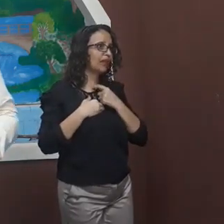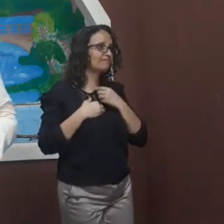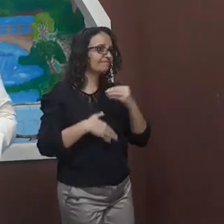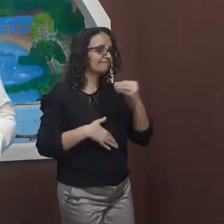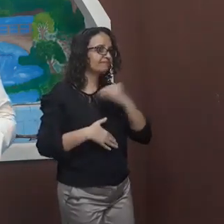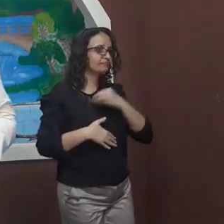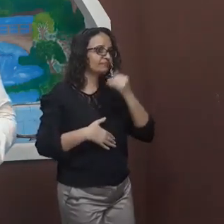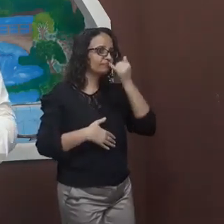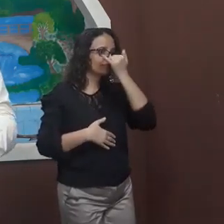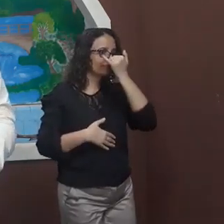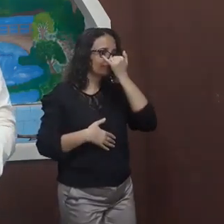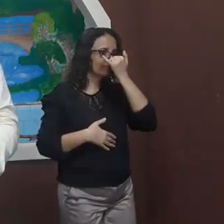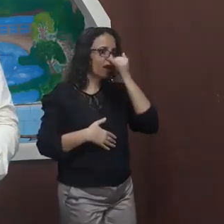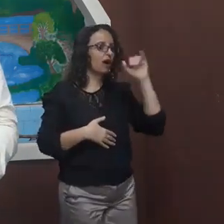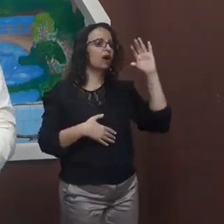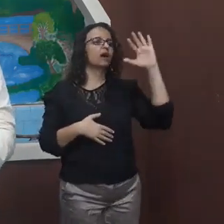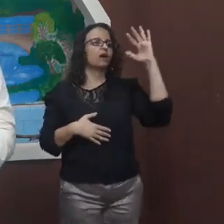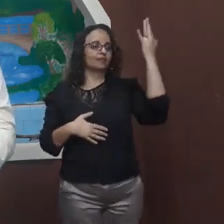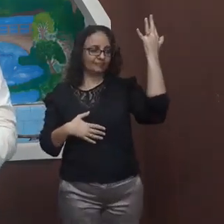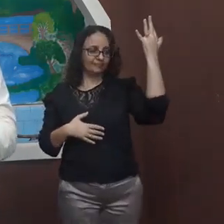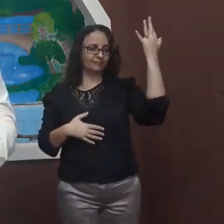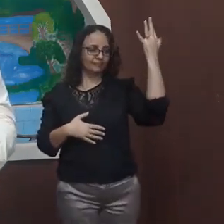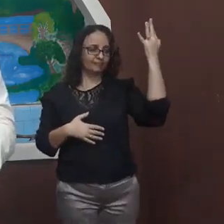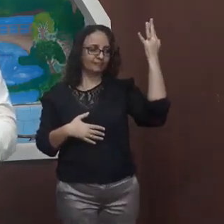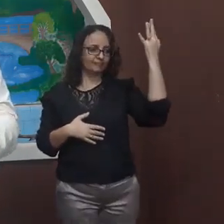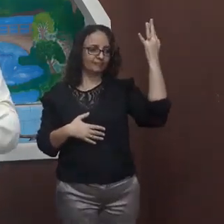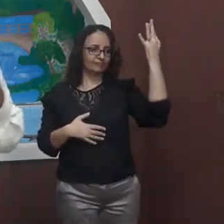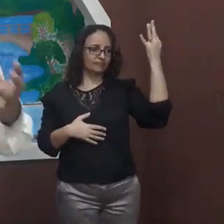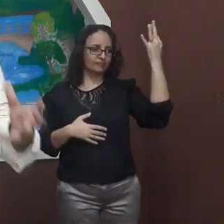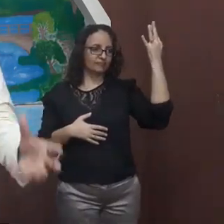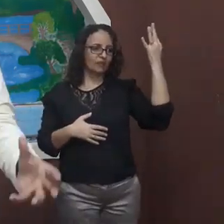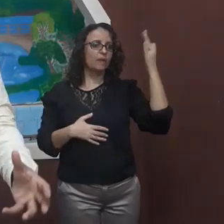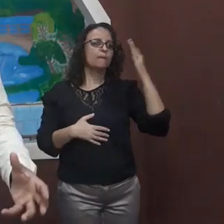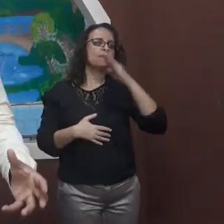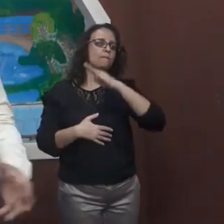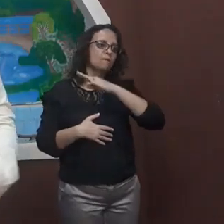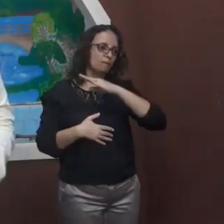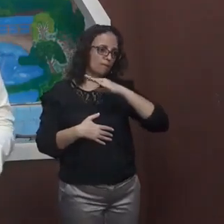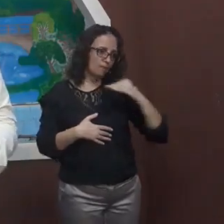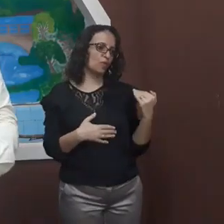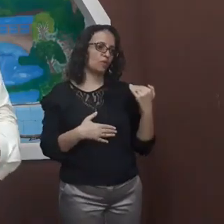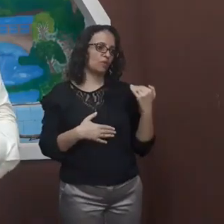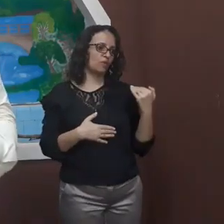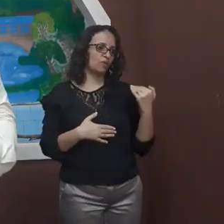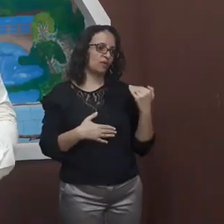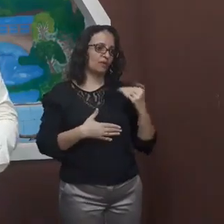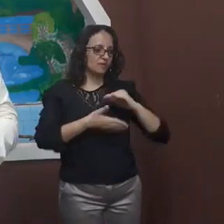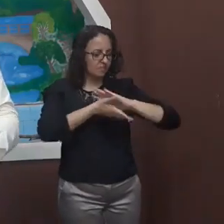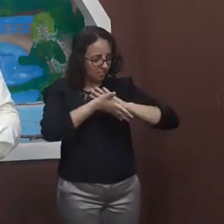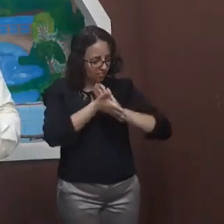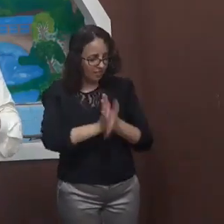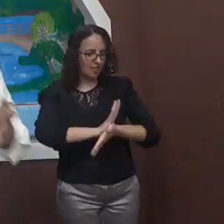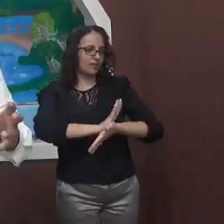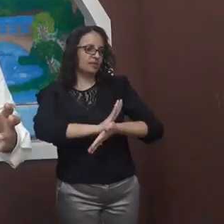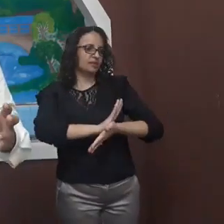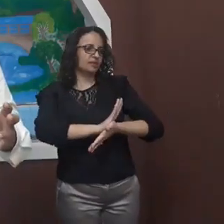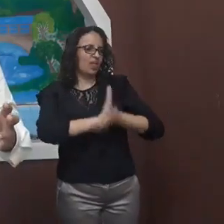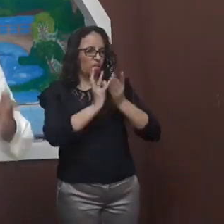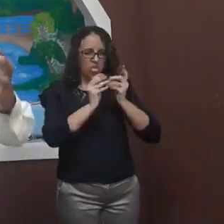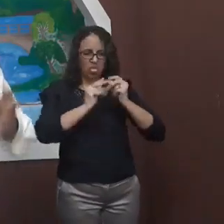pecado, e esse pecado levou à morte, à ruína, à